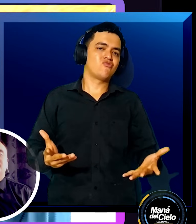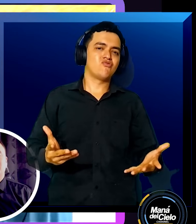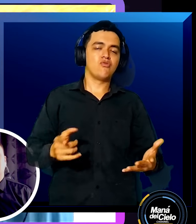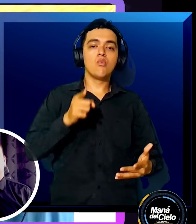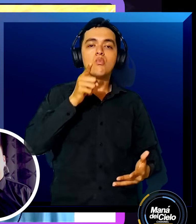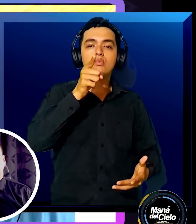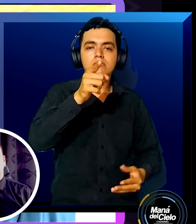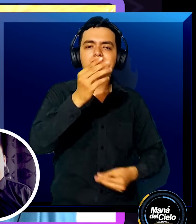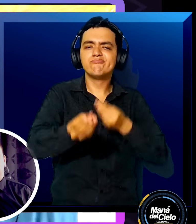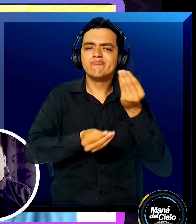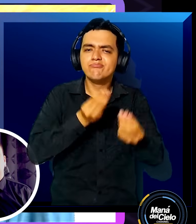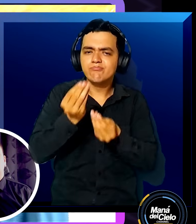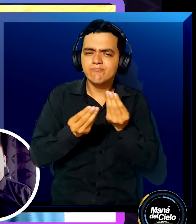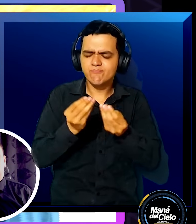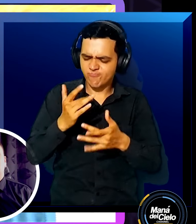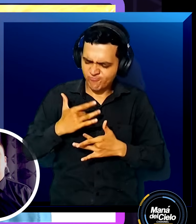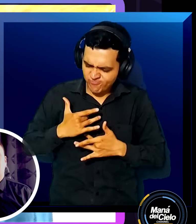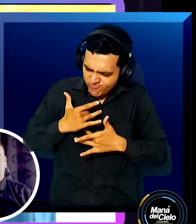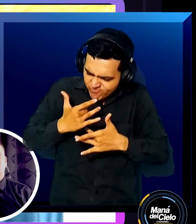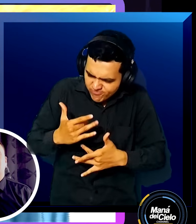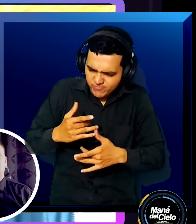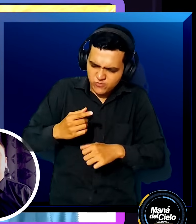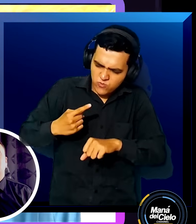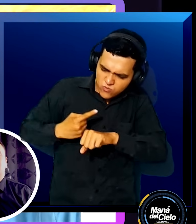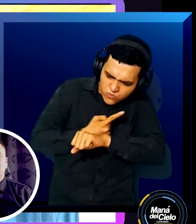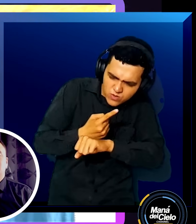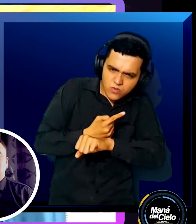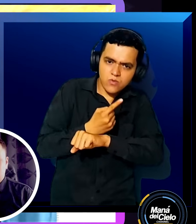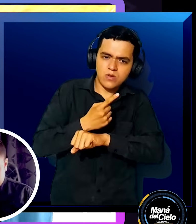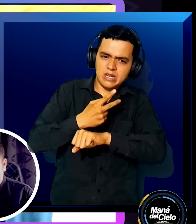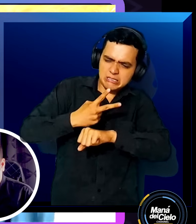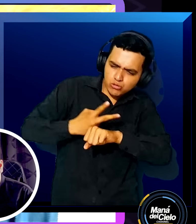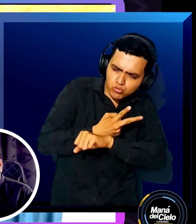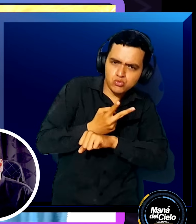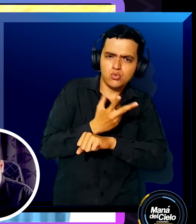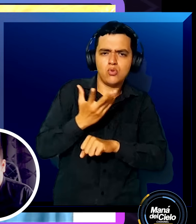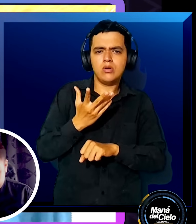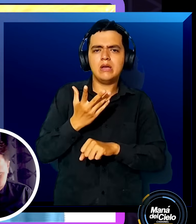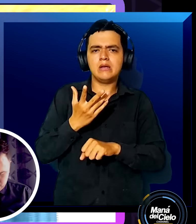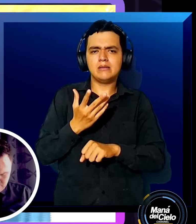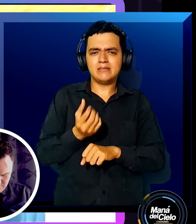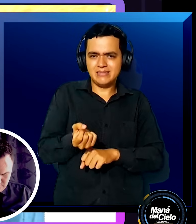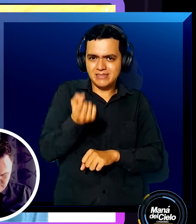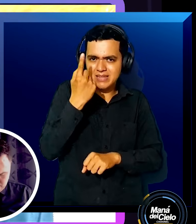la criatura a este mundo. Y cuando esa mujer comienza con los dolores de parto, ella comienza lento,